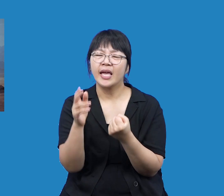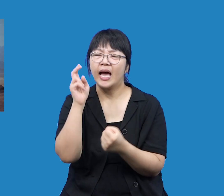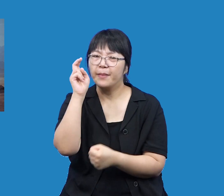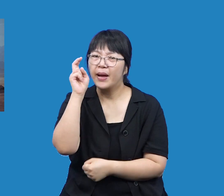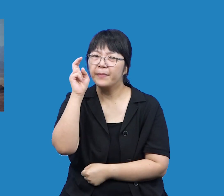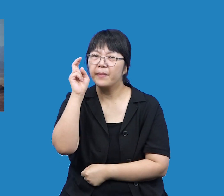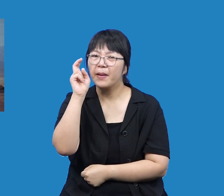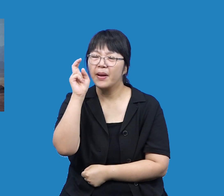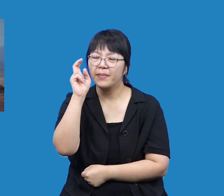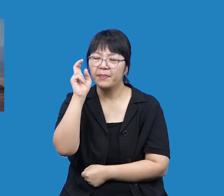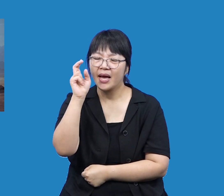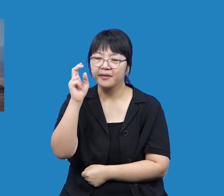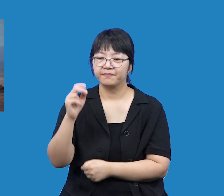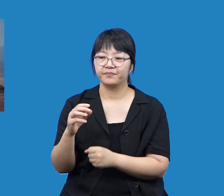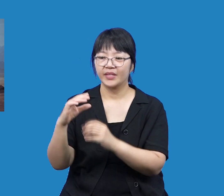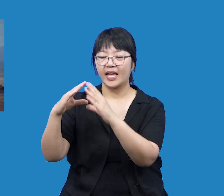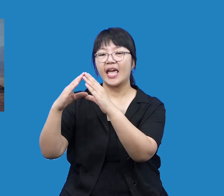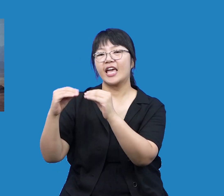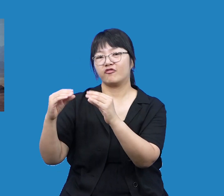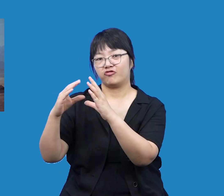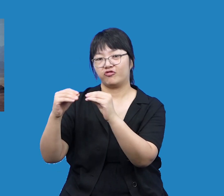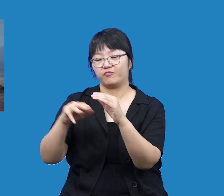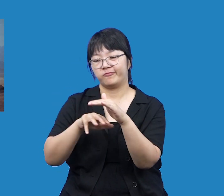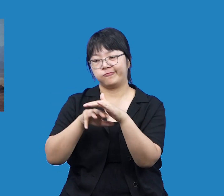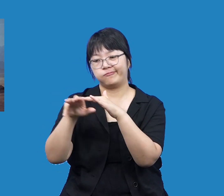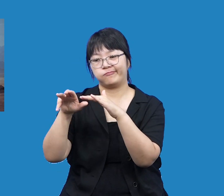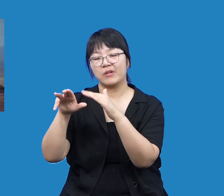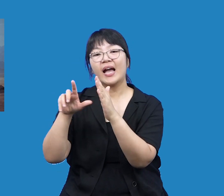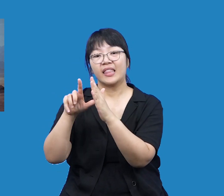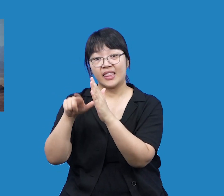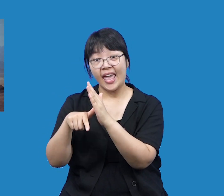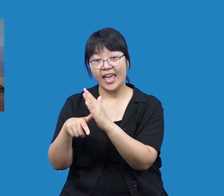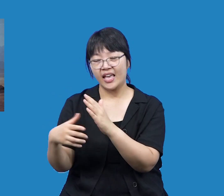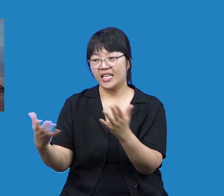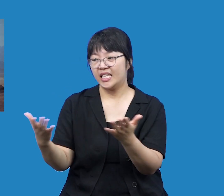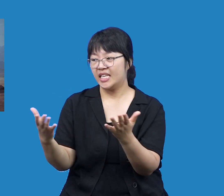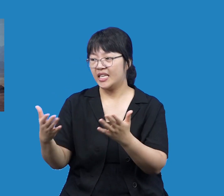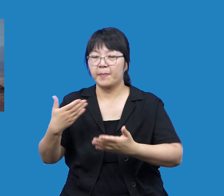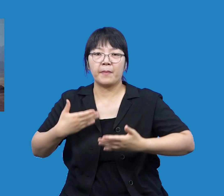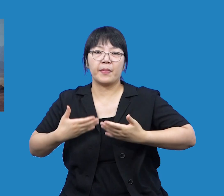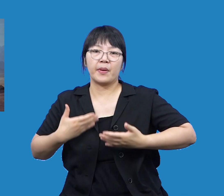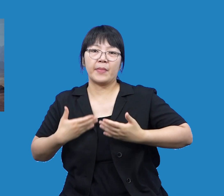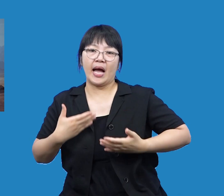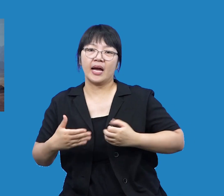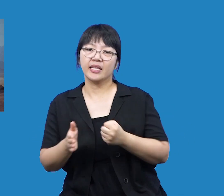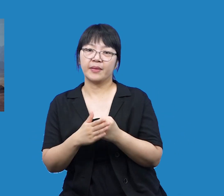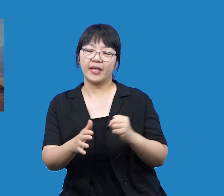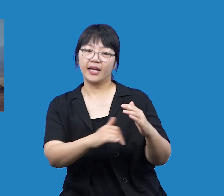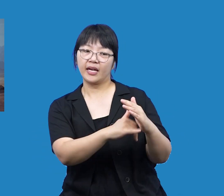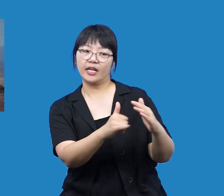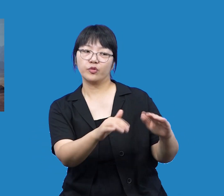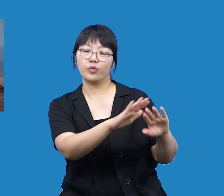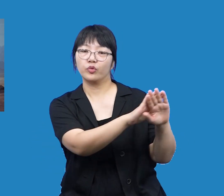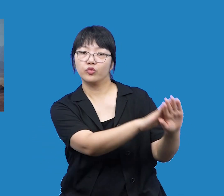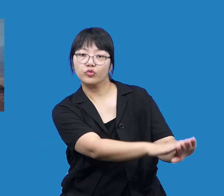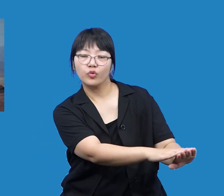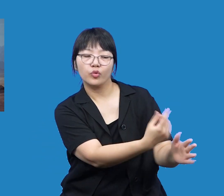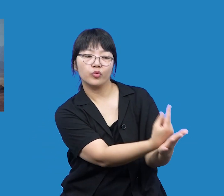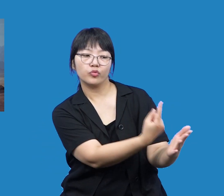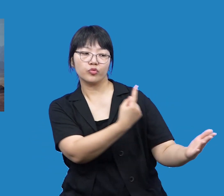땅을 출발할 때 이 막중한 사명을 수행하기 위해서 그는 가족을 놓아두고